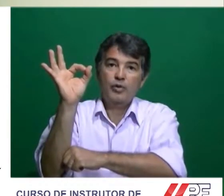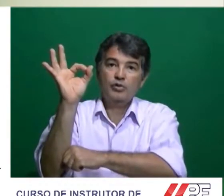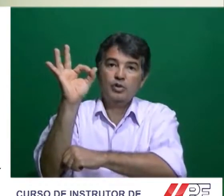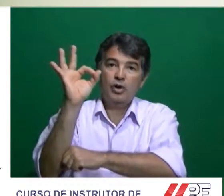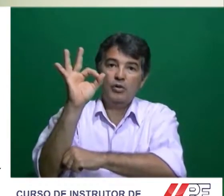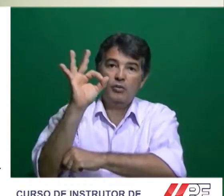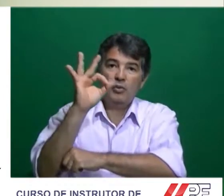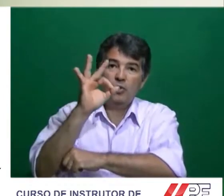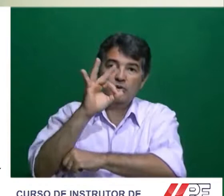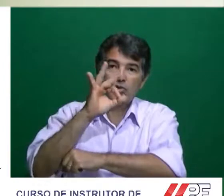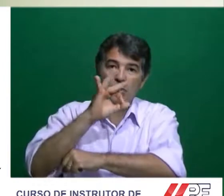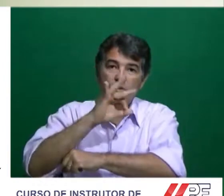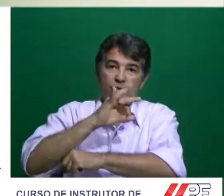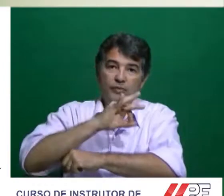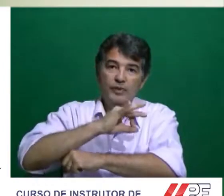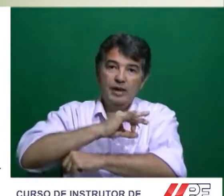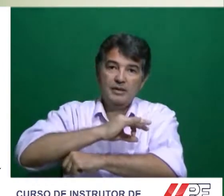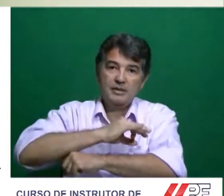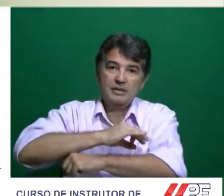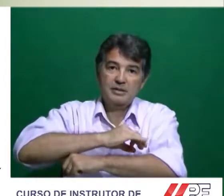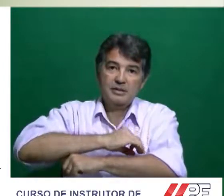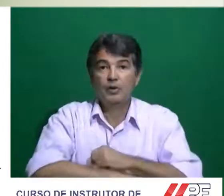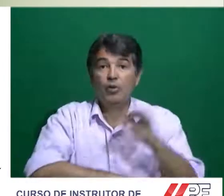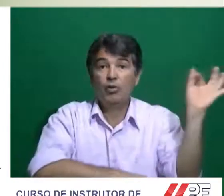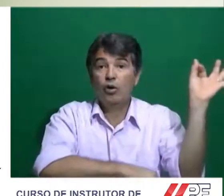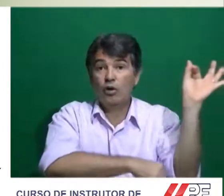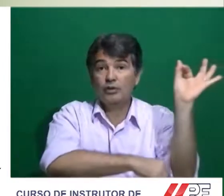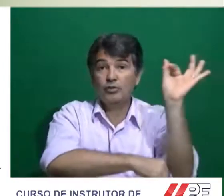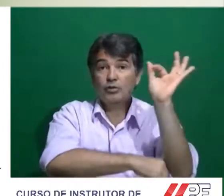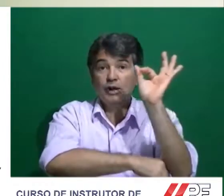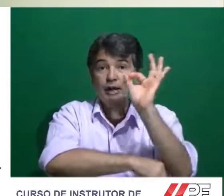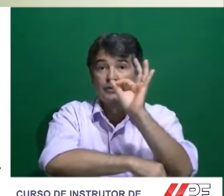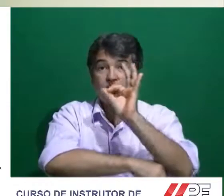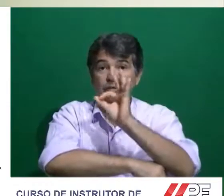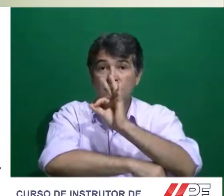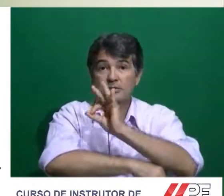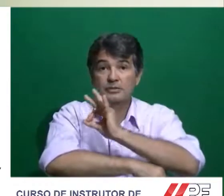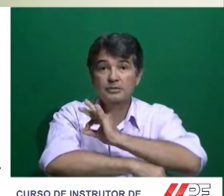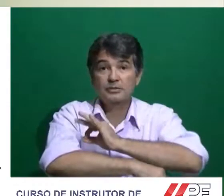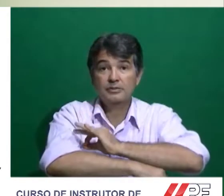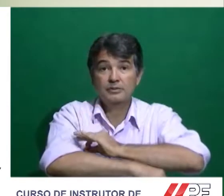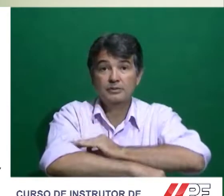Por do sol. Por do sol. Desce. Ou coloca do outro lado.